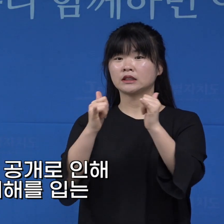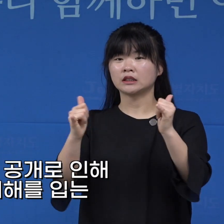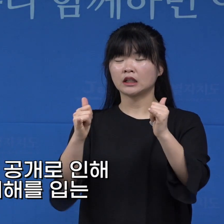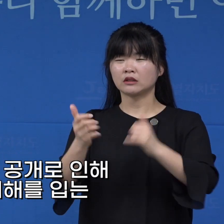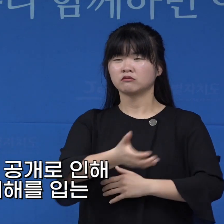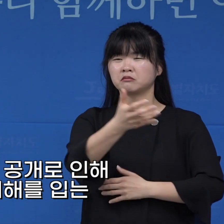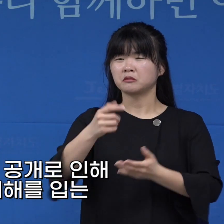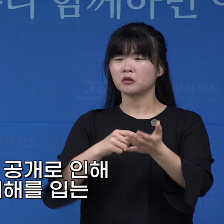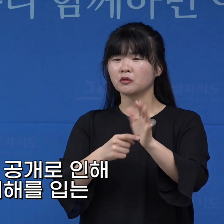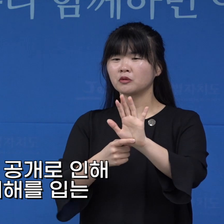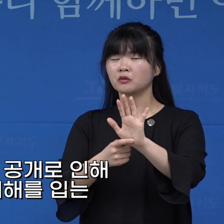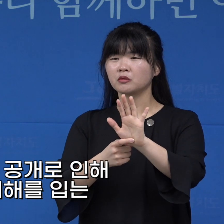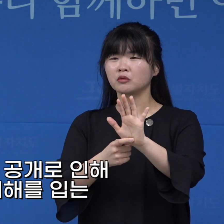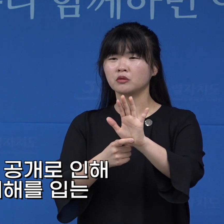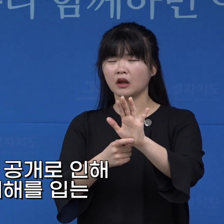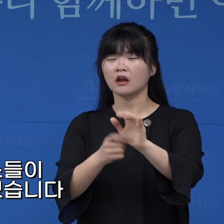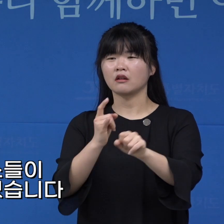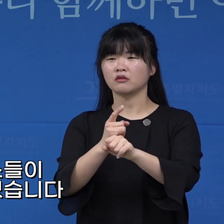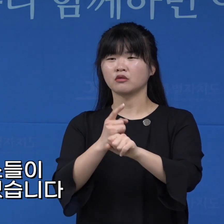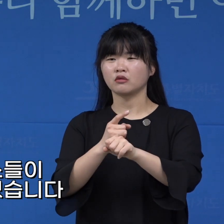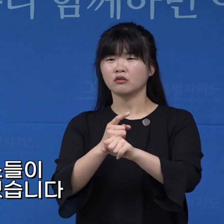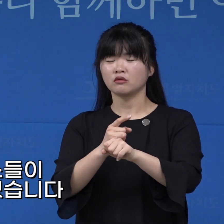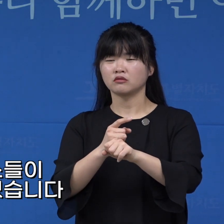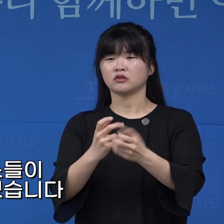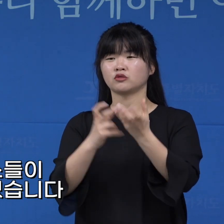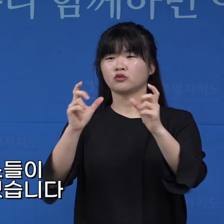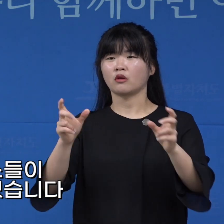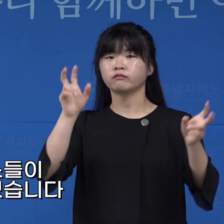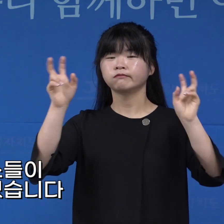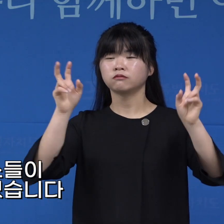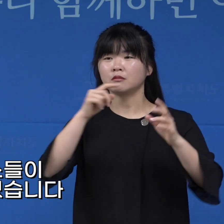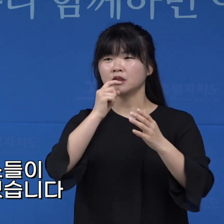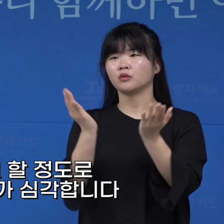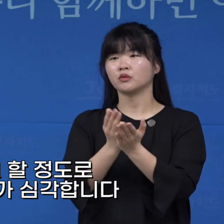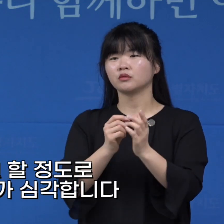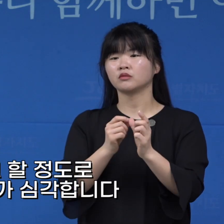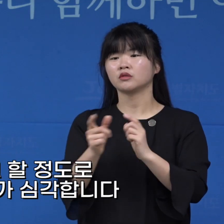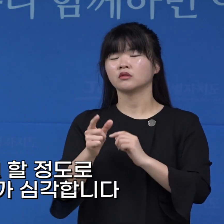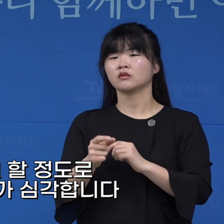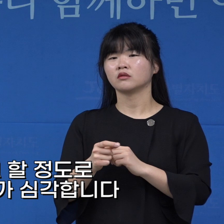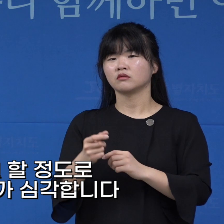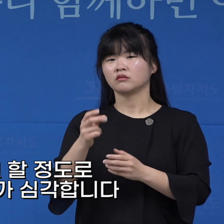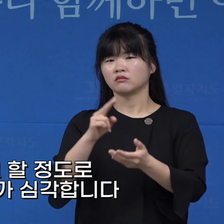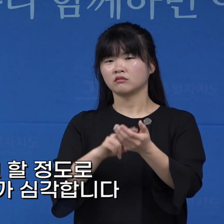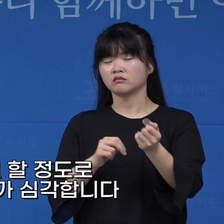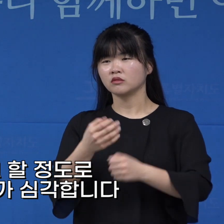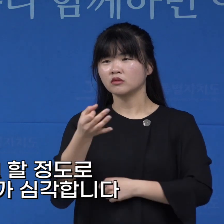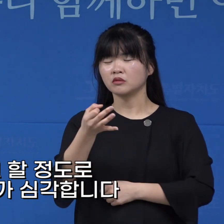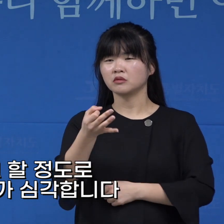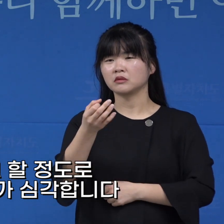공개로 인해 뜻하지 않게 피해를 입는 도내 업소들이 생겨나고 있습니다. 매출 제로로 할